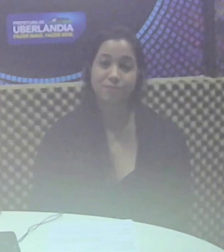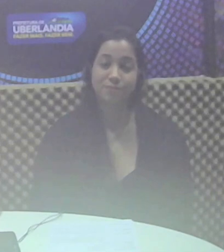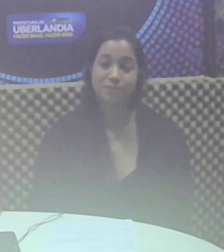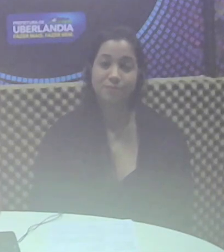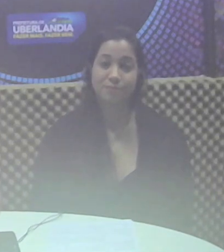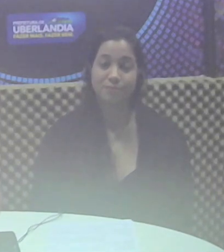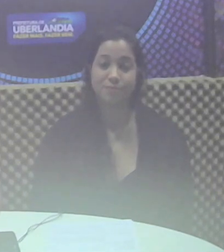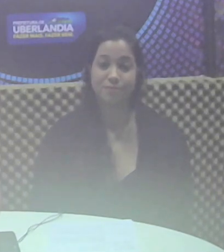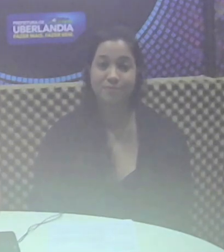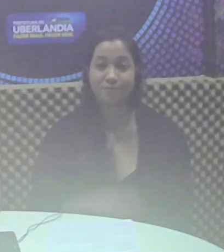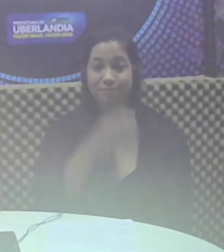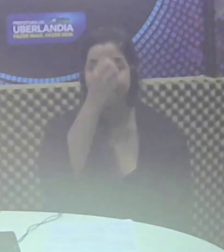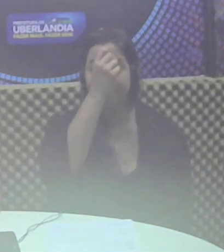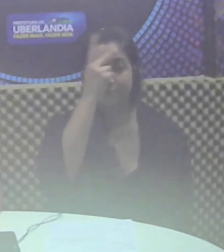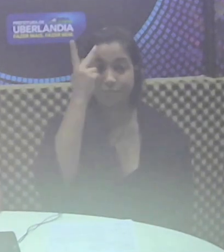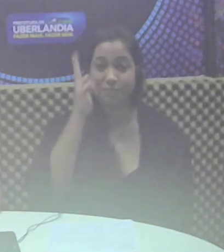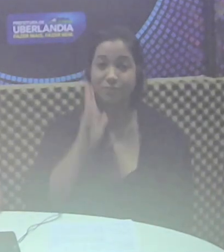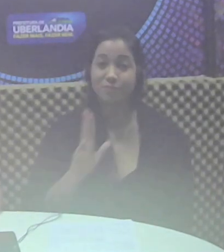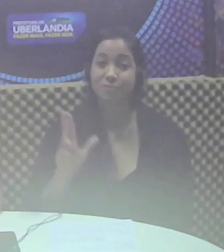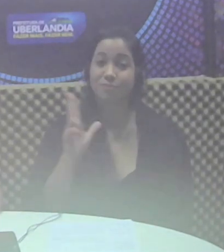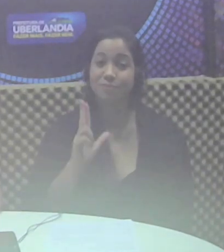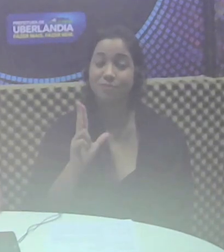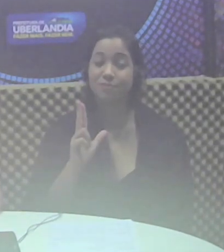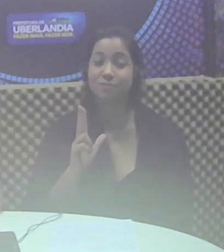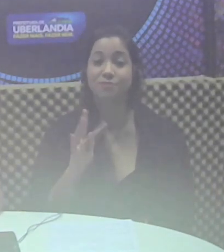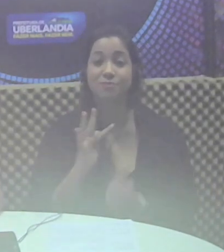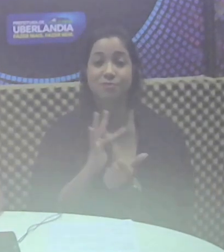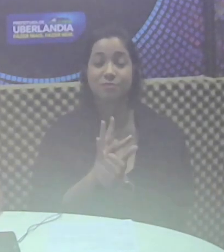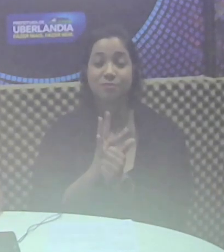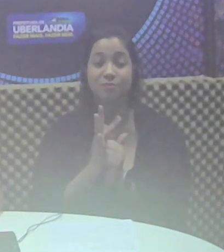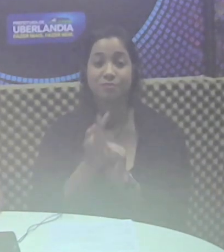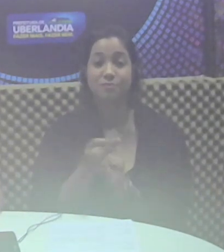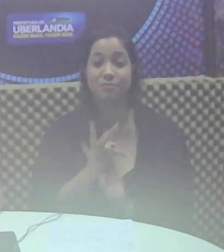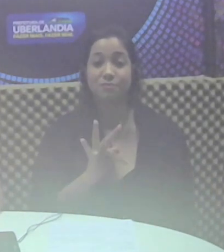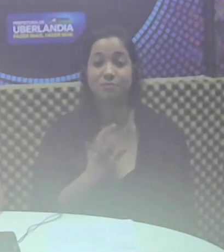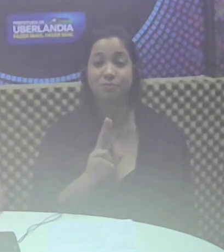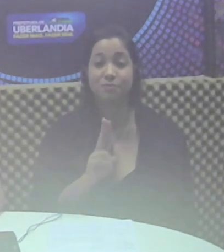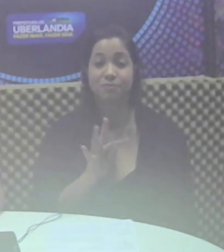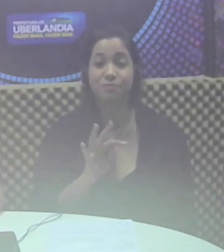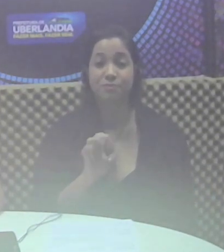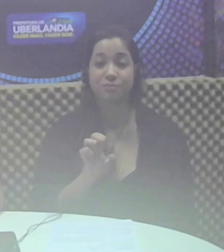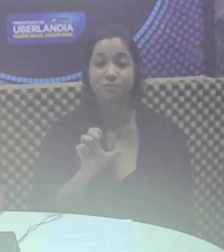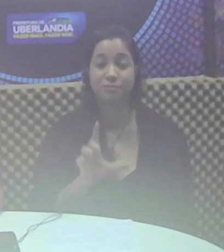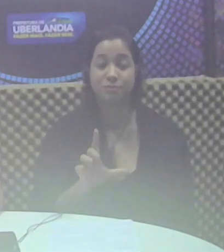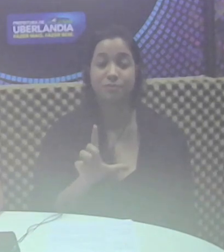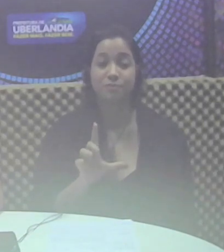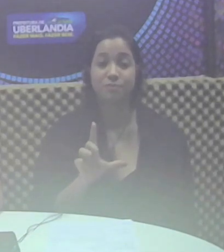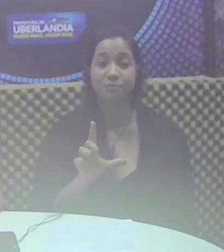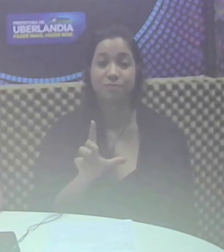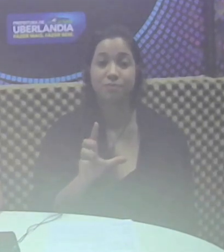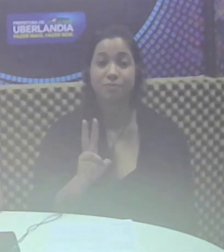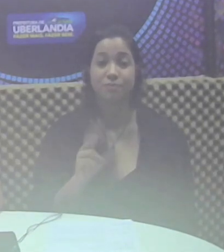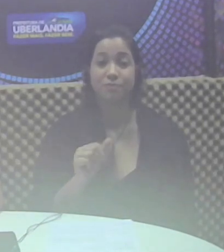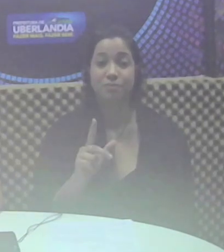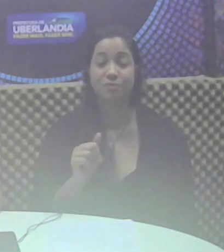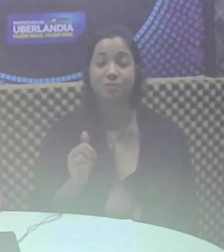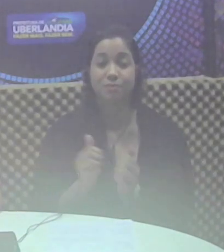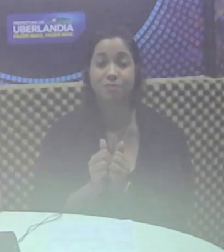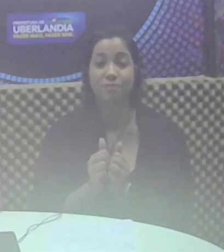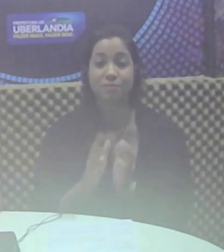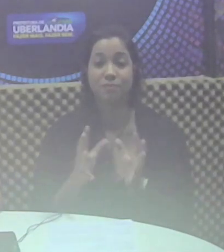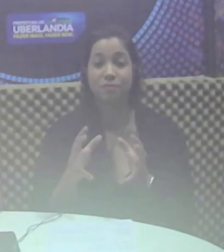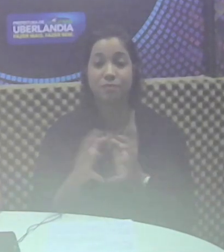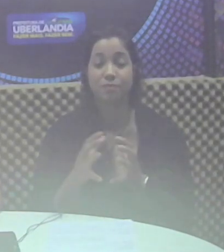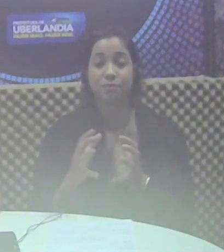notícias. A Prefeitura de Uberlândia, por meio da Fundação Uberlandense do Turismo, Esporte e Lazer, a FUTEL, está com vagas abertas para turmas